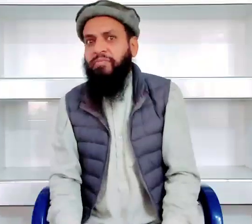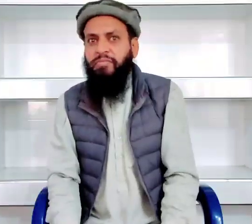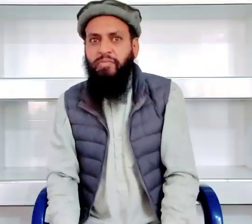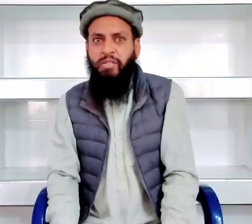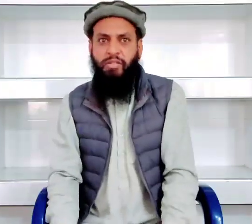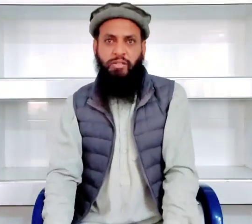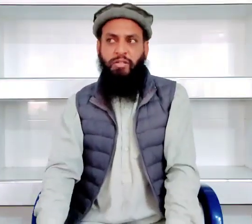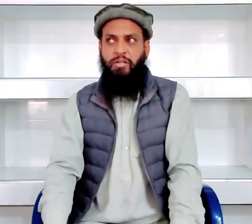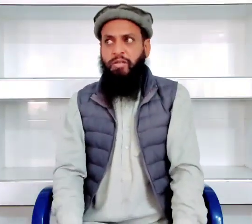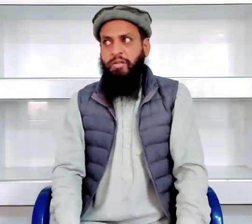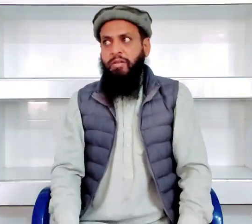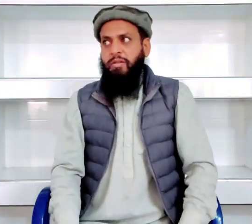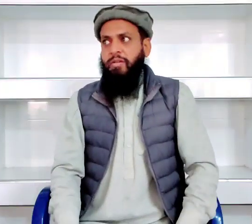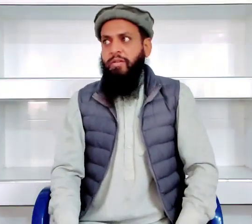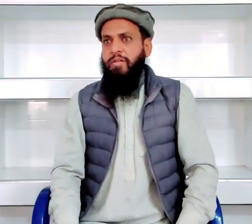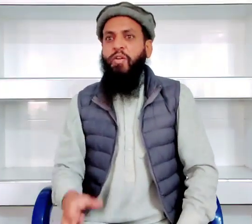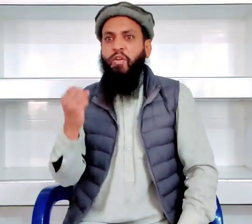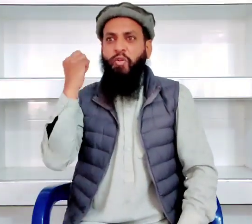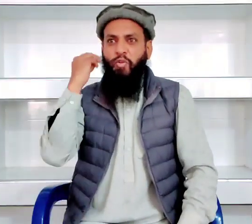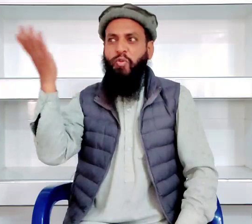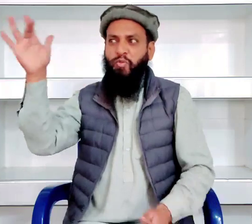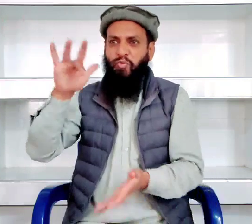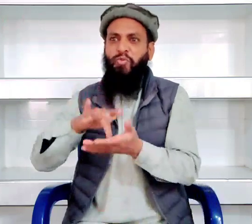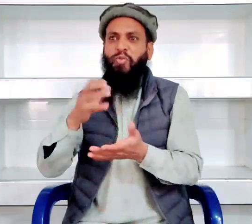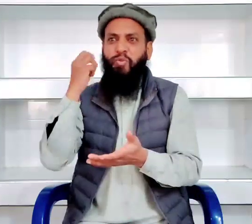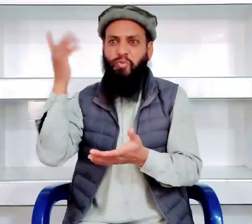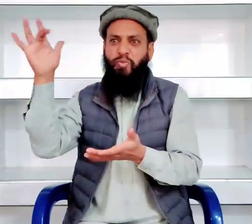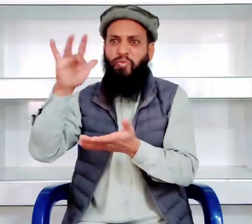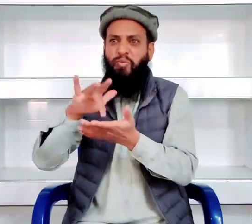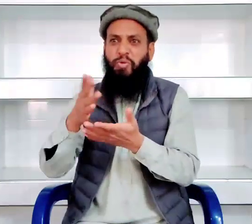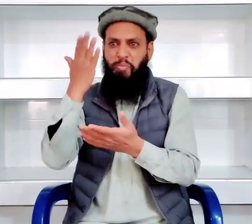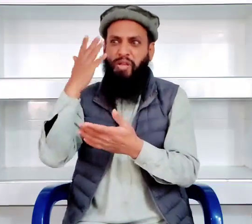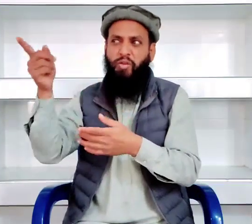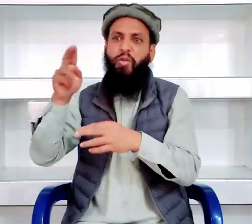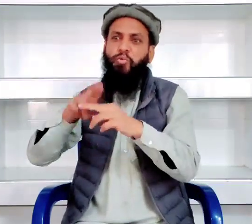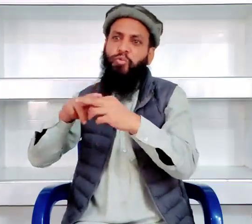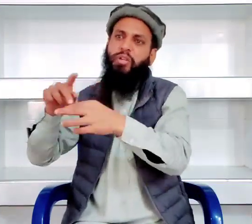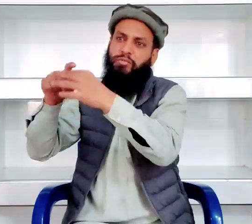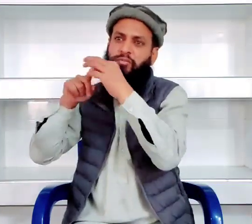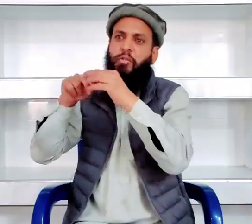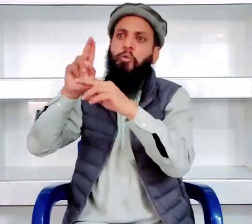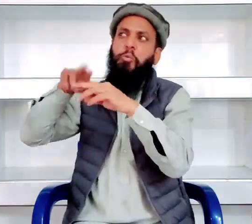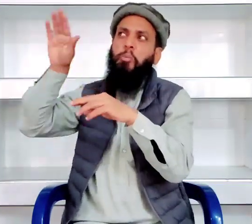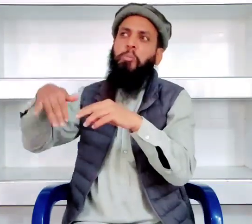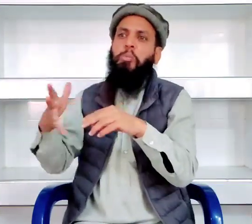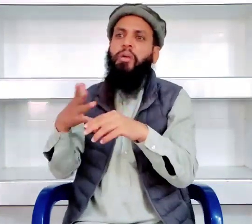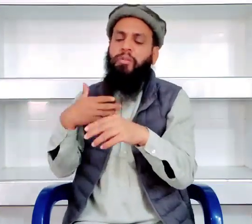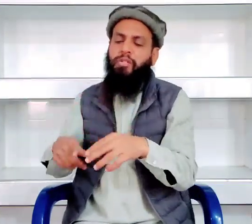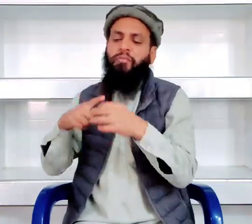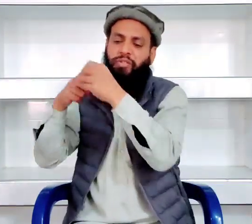ਮੈਂ ਵੇਖਦਾ ਜਾਂਦੇ ਬਜ਼ੁਰਗ ਨਜ਼ਰ ਨਹੀਂ ਆਏ ਕਿਉਂਕਿ ਇਹਨਾਂ ਨੇ ਉਸ ਤੋਂ ਪਿਛਲੇ ਜਿਵੇਂ ਸਵਾਲ ਕੀਤਾ ਸੀ ਕਿਉਂਕਿ ਉਹ ਸਵਾਲ ਦਾ ਜਵਾਬ ਦੇ ਸਕਾਂ ਹਦੀਸ